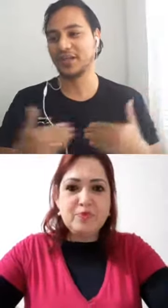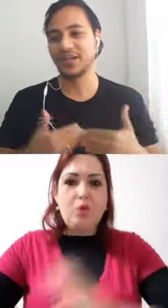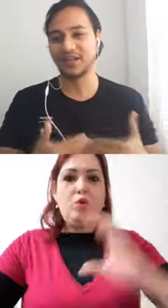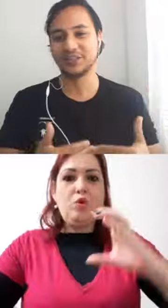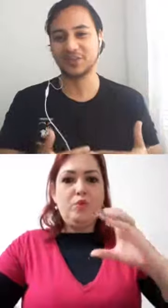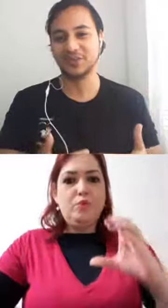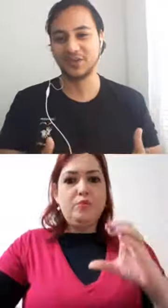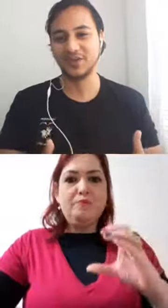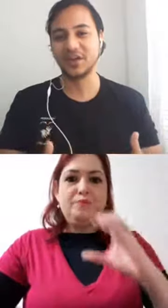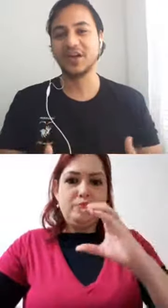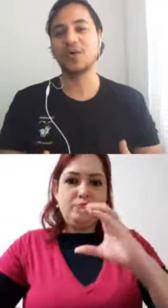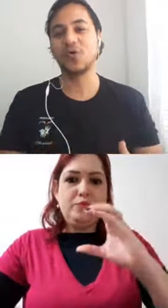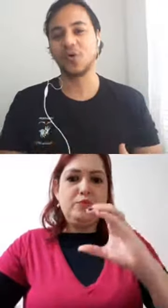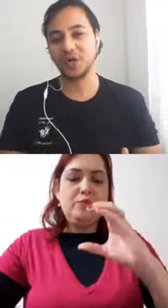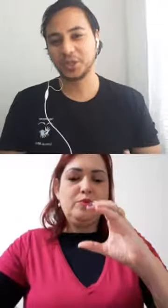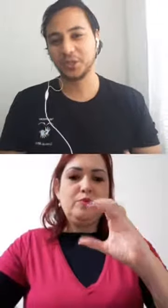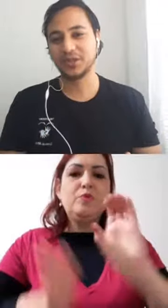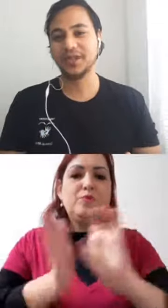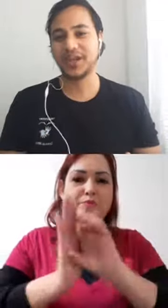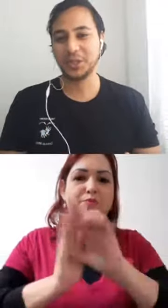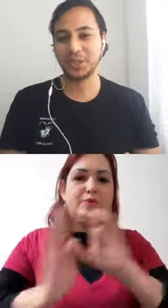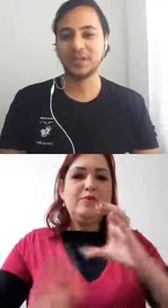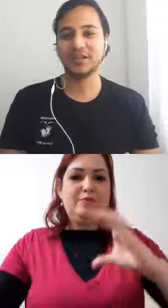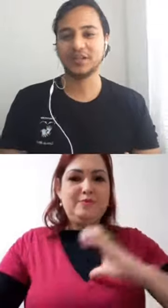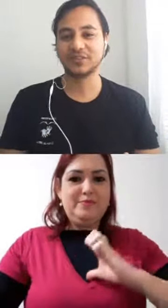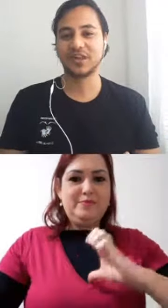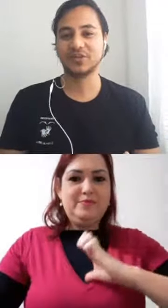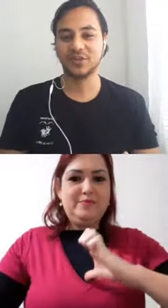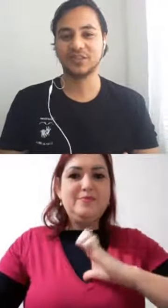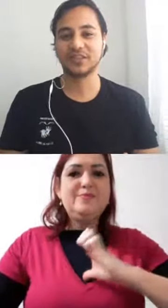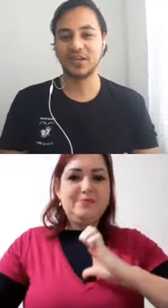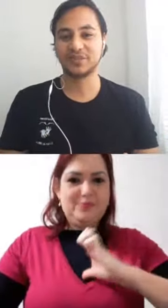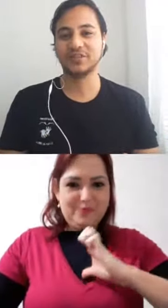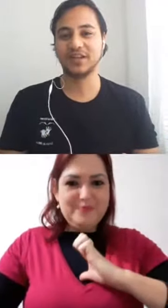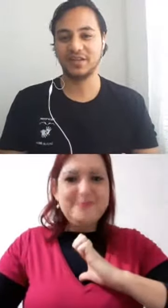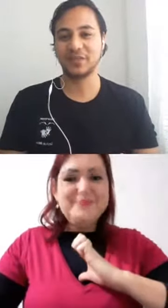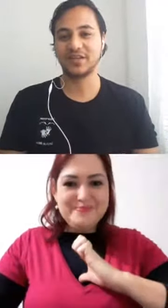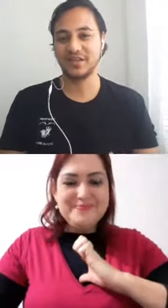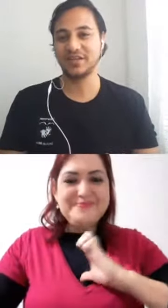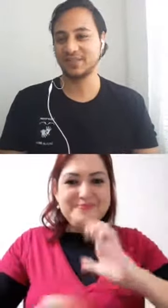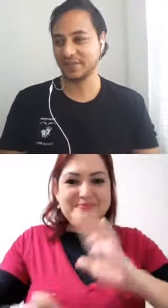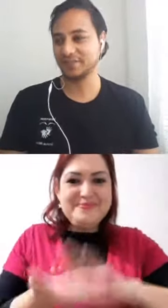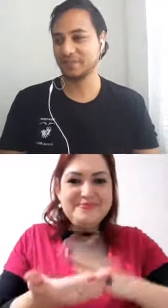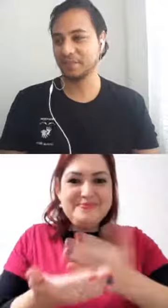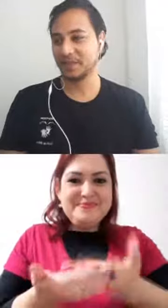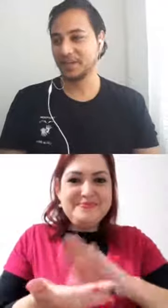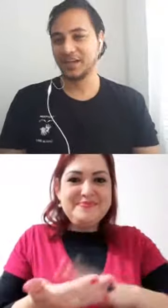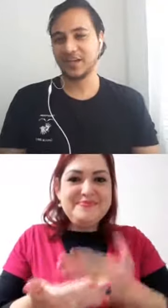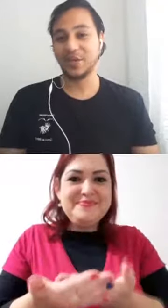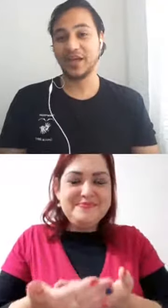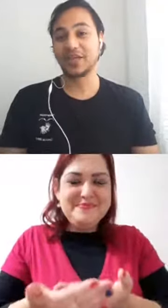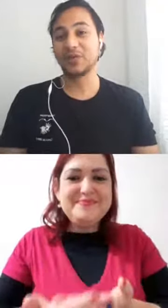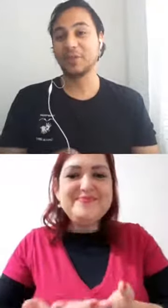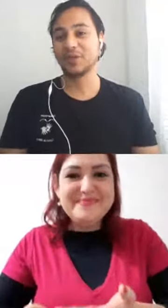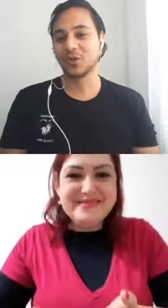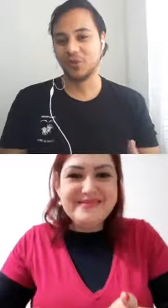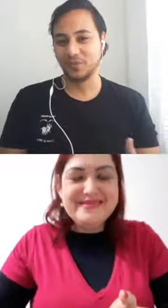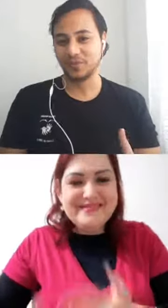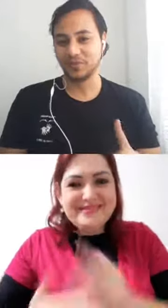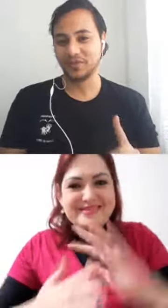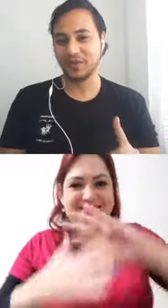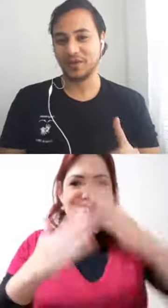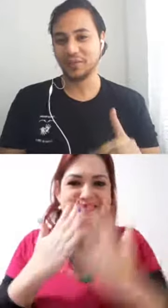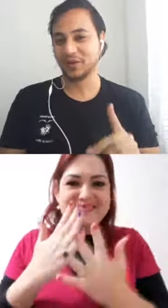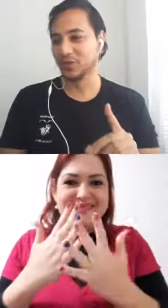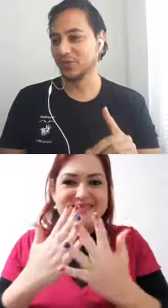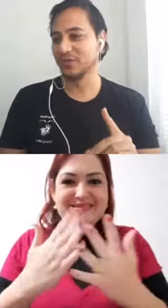que guia a nossa profissão é o Código de Ética, né, dos Tradutores e Intérpretes de Língua Brasileira de Sinais. Eu peguei aqui o capítulo 1,